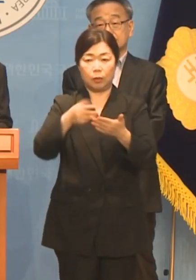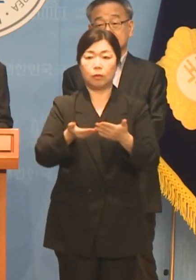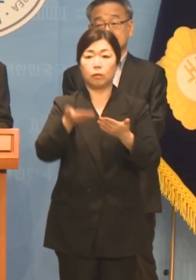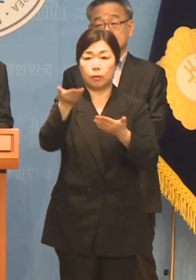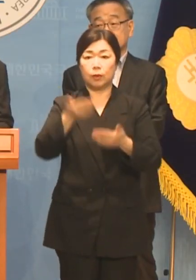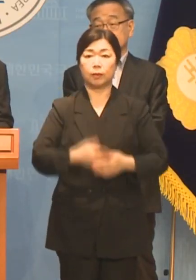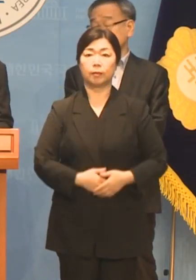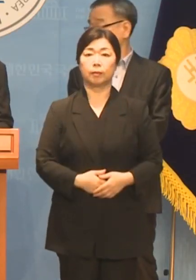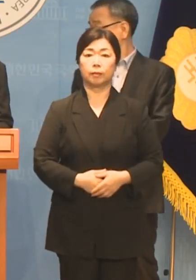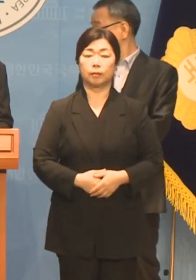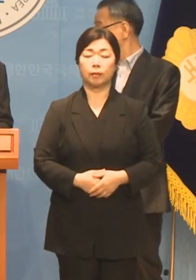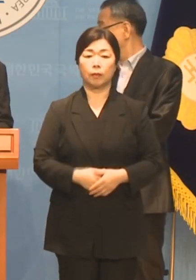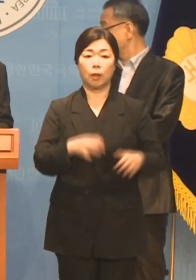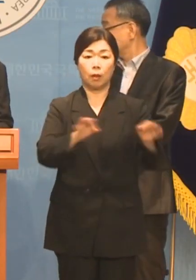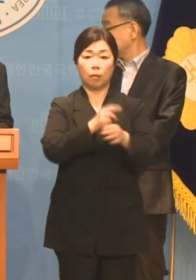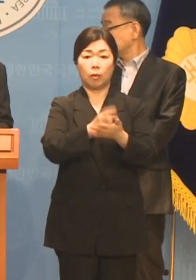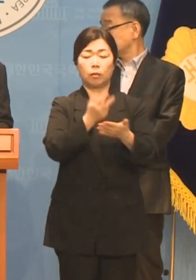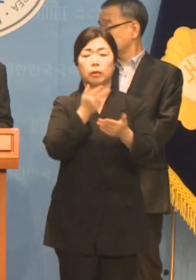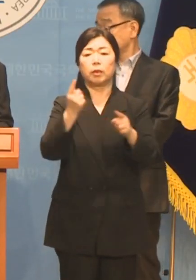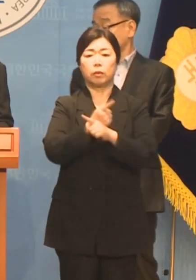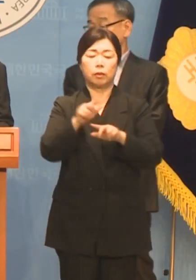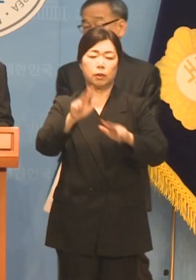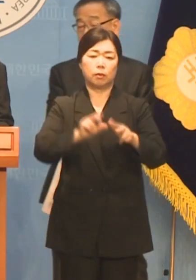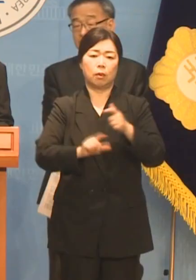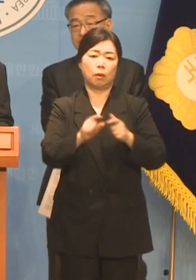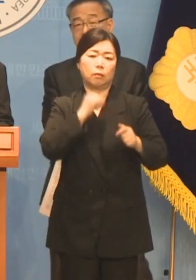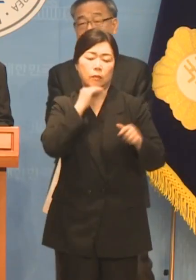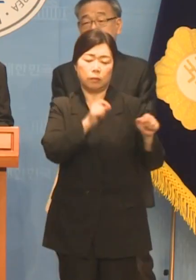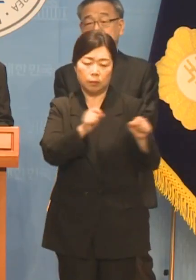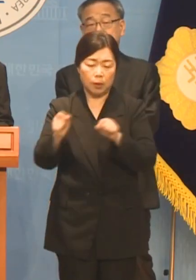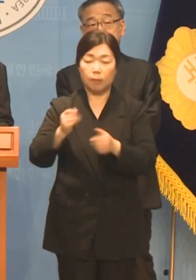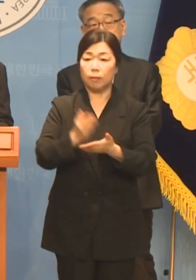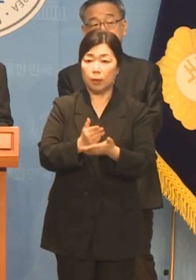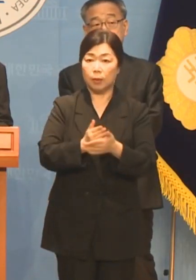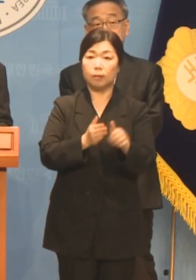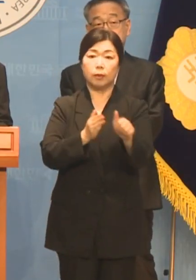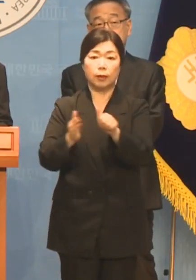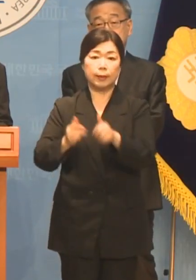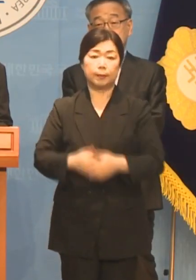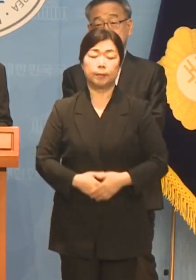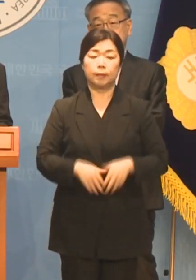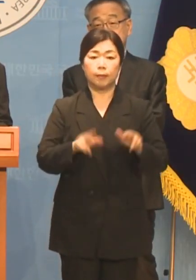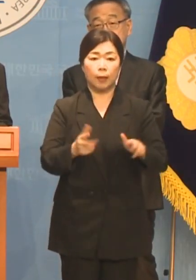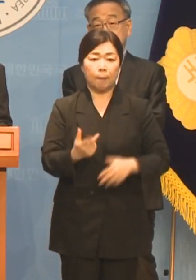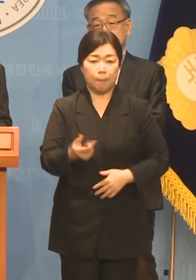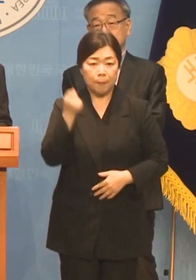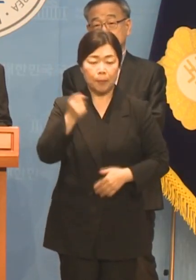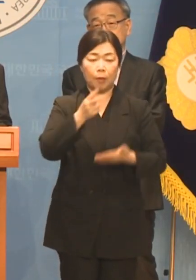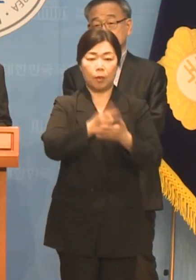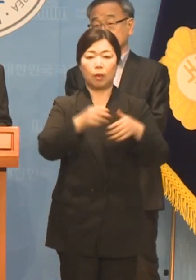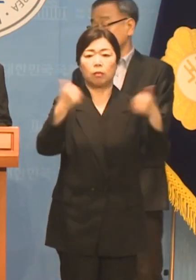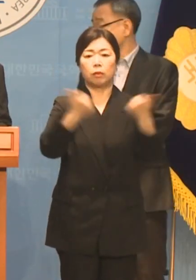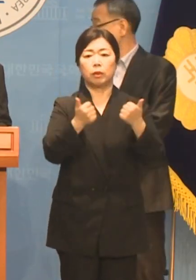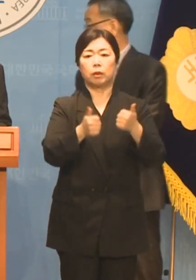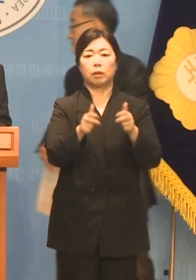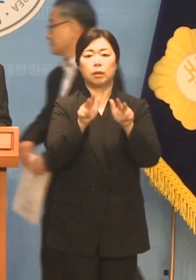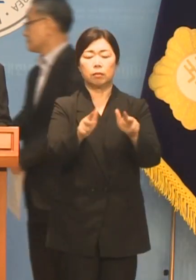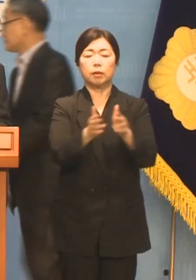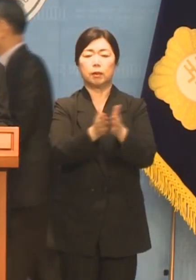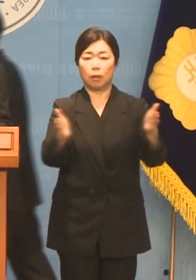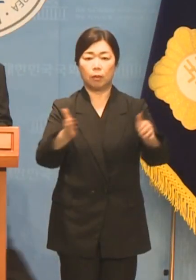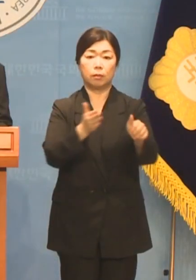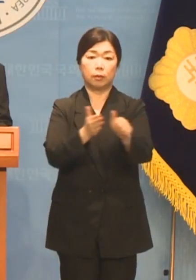하겠습니다. 상법 개정 더 이상 미룰 수도 또 미룰 이유도 없습니다. 지금 당장 법사위의 논의를